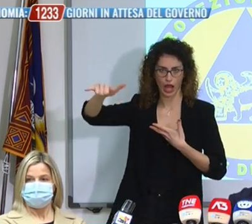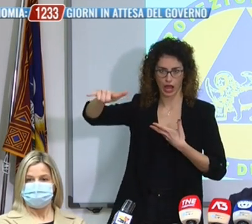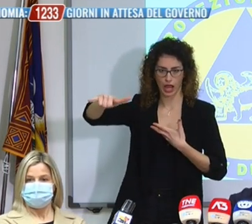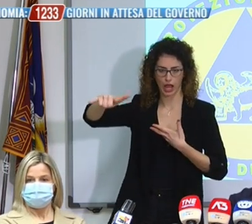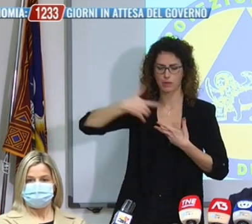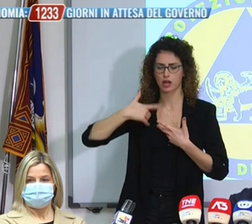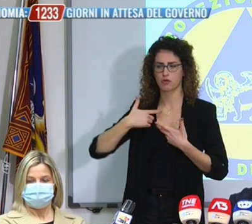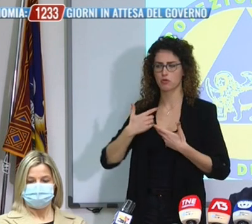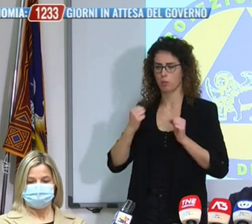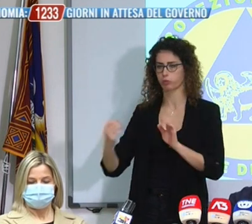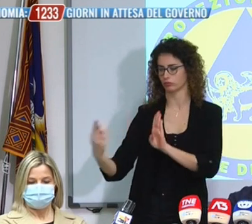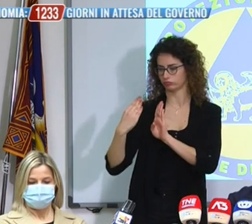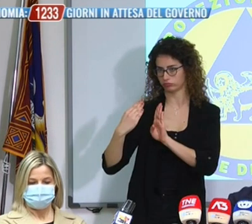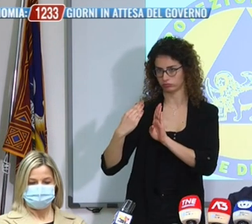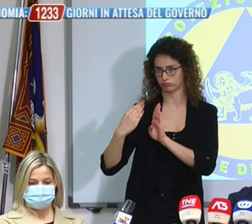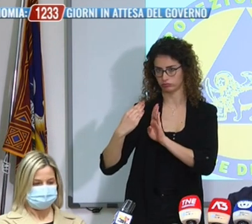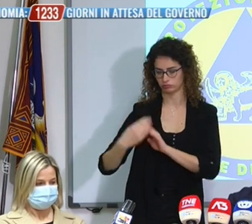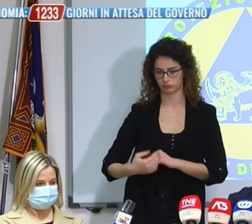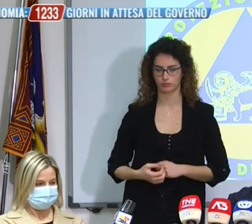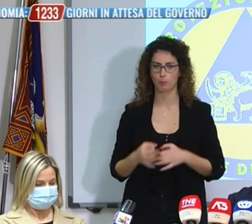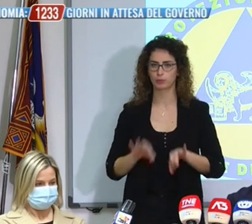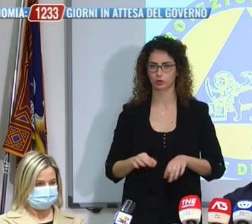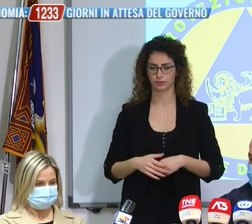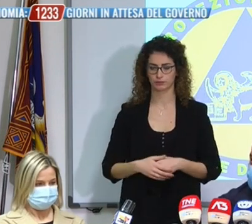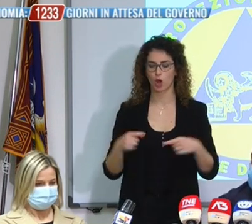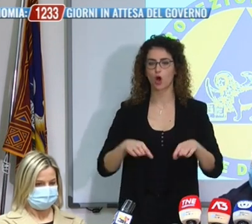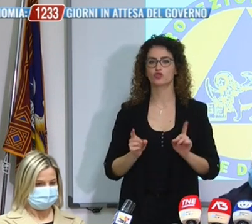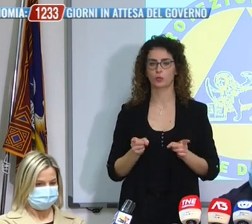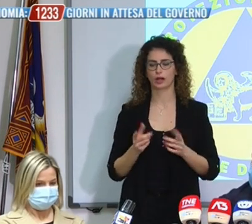pronti ad affrontarle. Abbiamo oggi